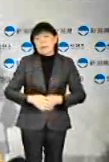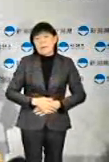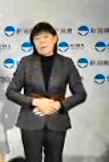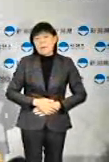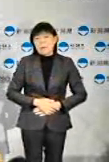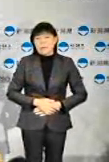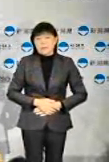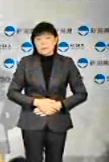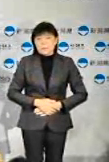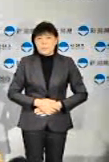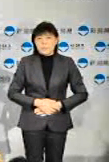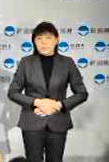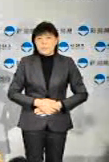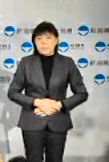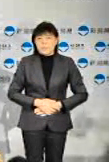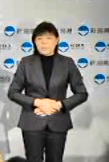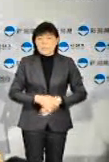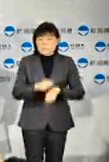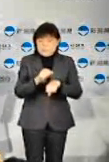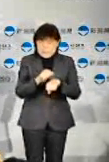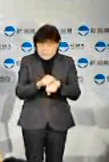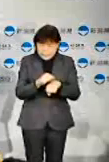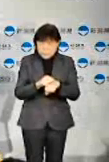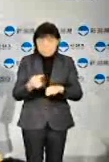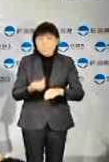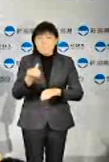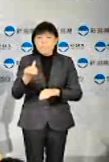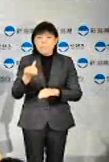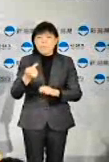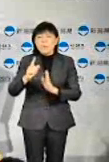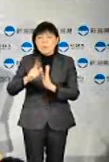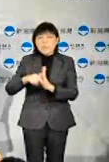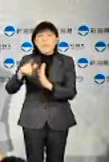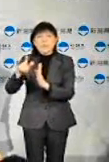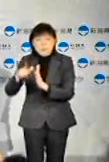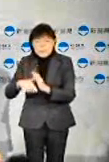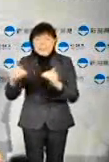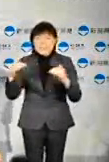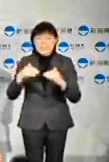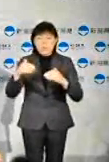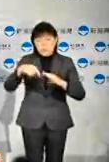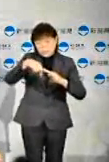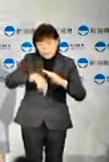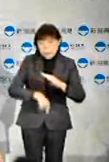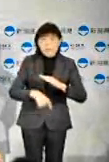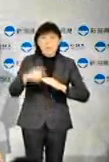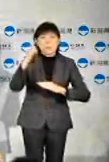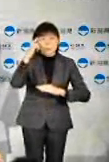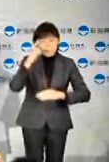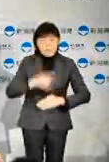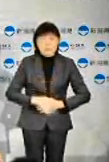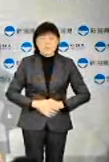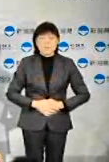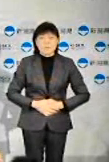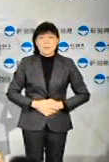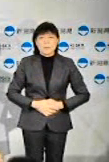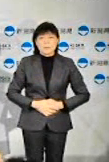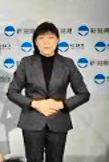で、はい、あの材料が出るたびにあのそれはあの議論が深まっていくんだろうと思います。はい、